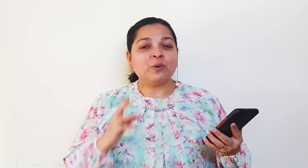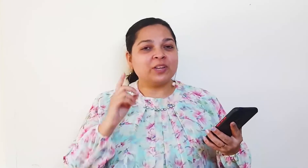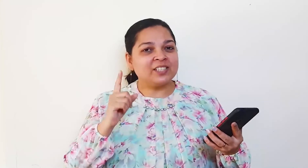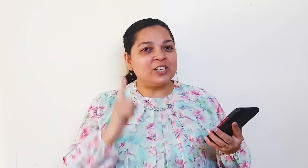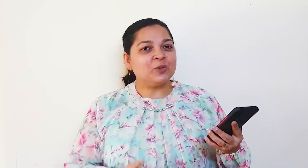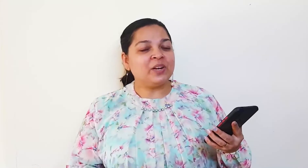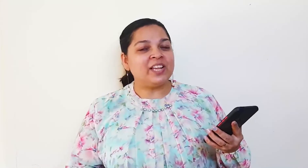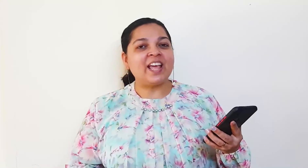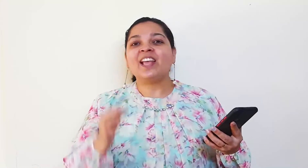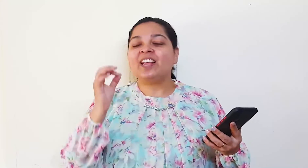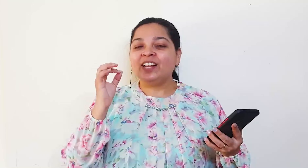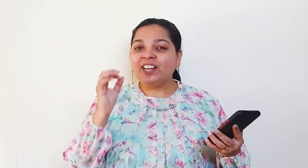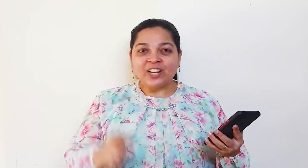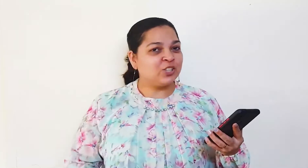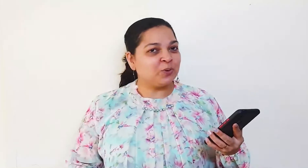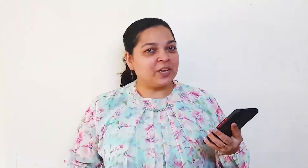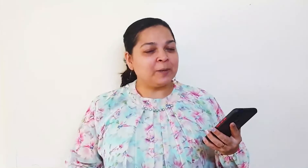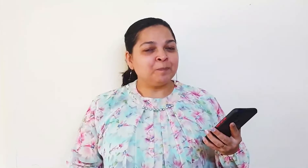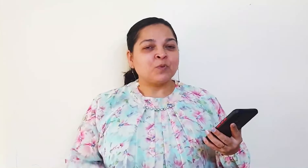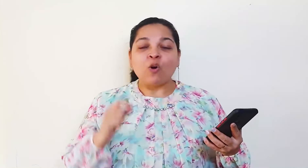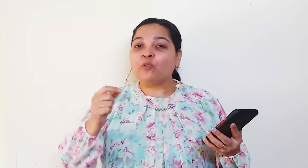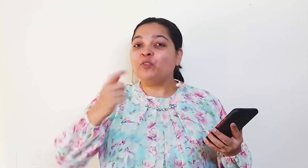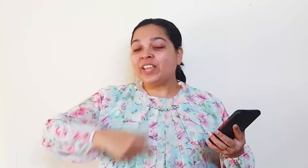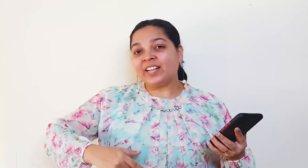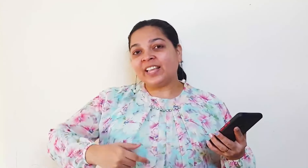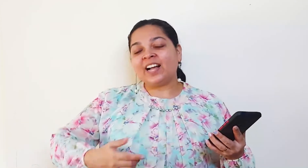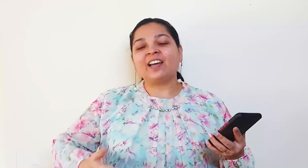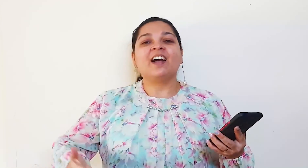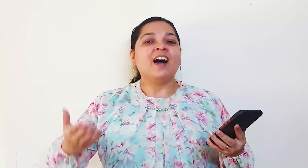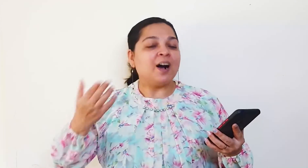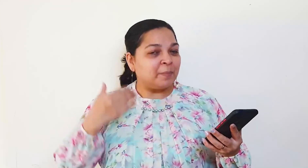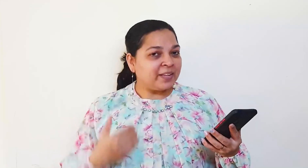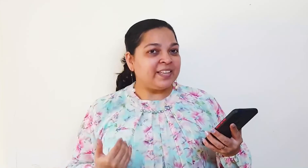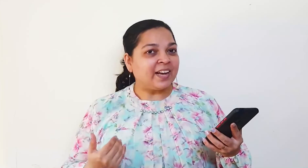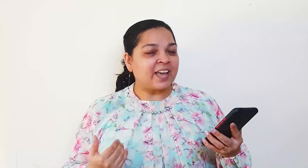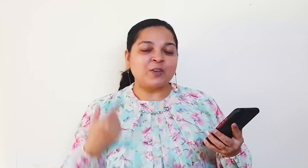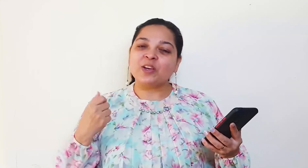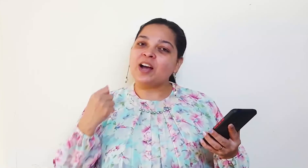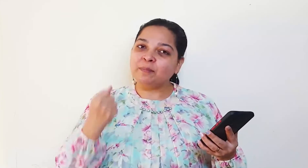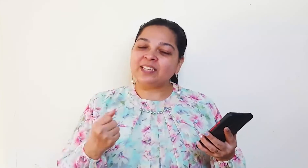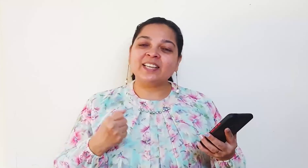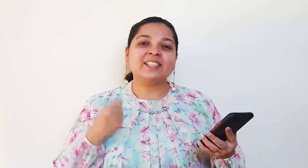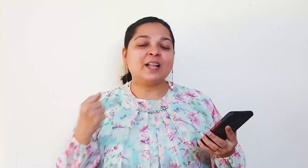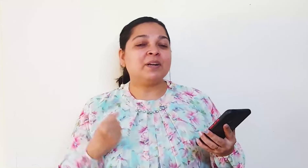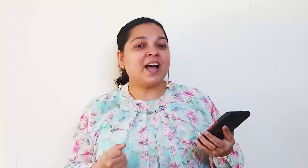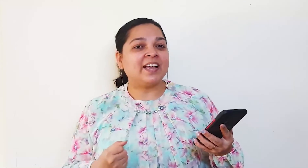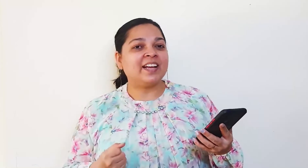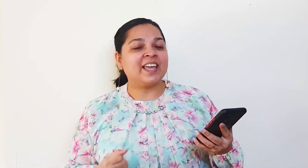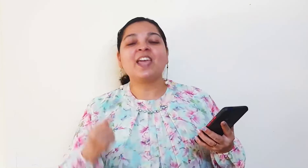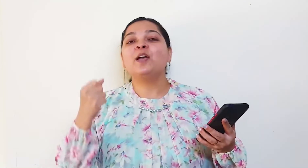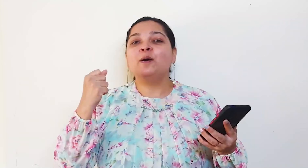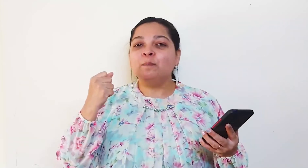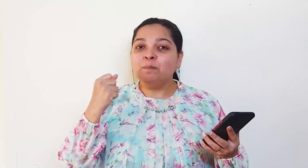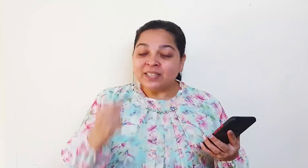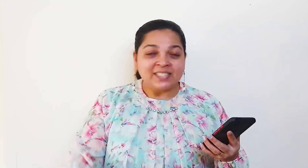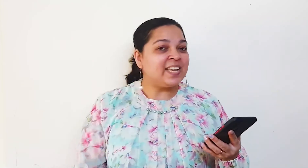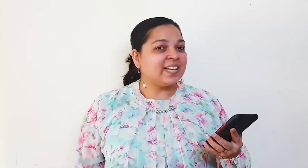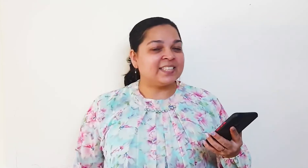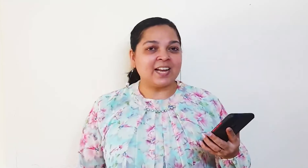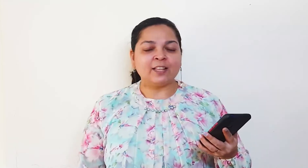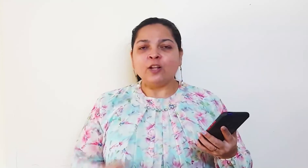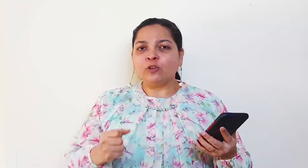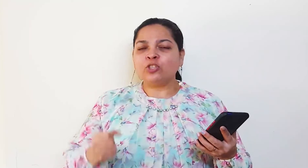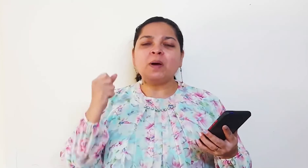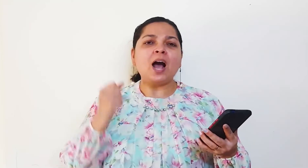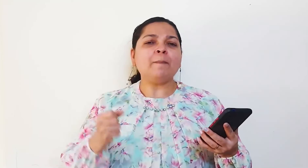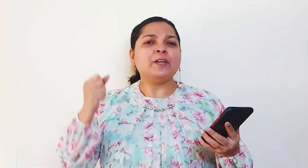साथ बसालिएका छौँ त हामी यीशु ख्रीष्टसँग बसालिएका छौँ हो तपाईँ सक्नुहुन्छ त्यो परिस्थितिलाई त्यो सामर्थ्यद्वारा